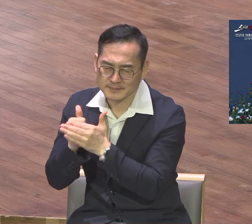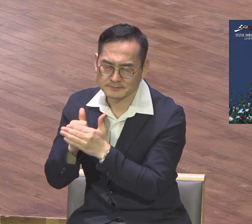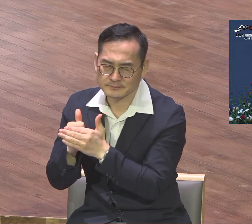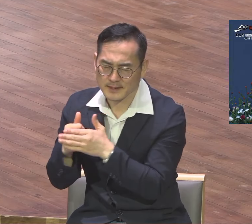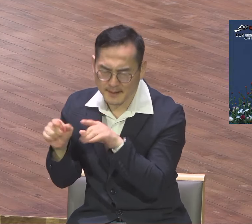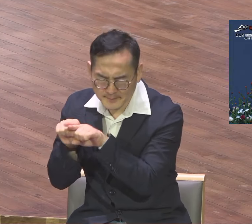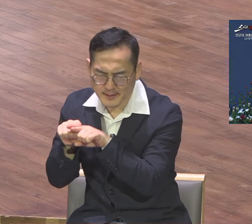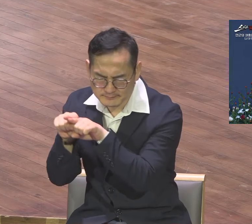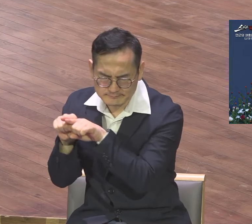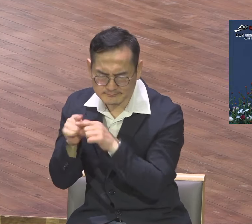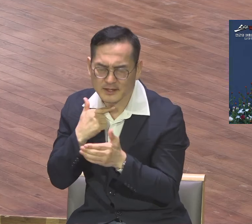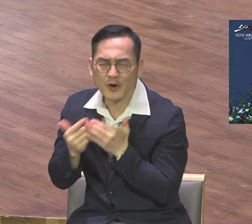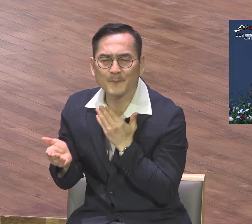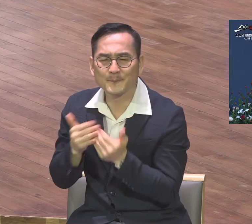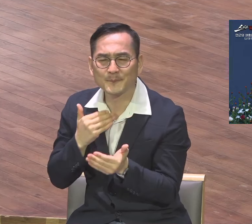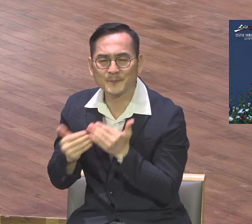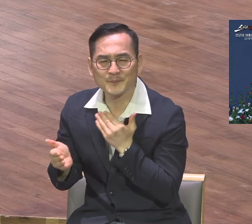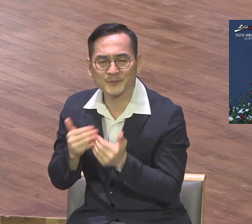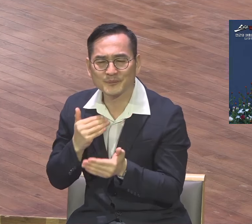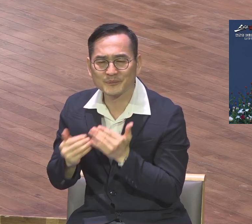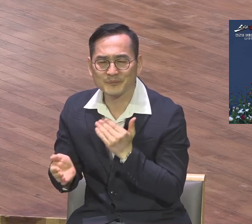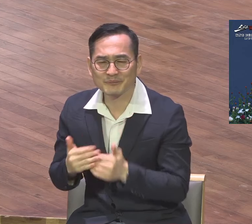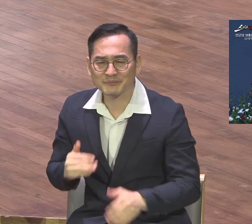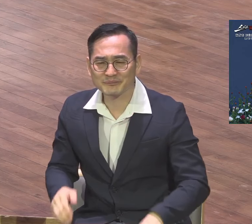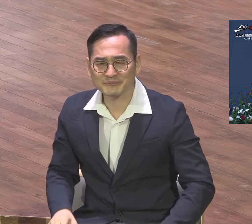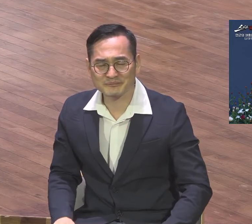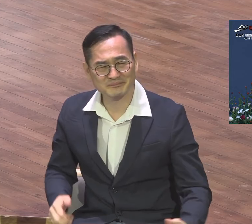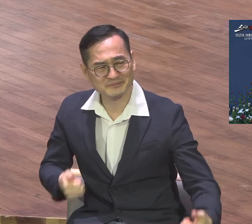고백을 하면서 골리앗과 대결하는 것입니다.